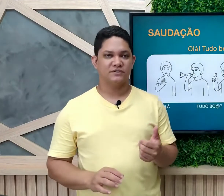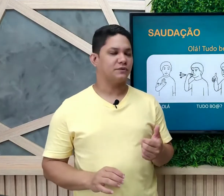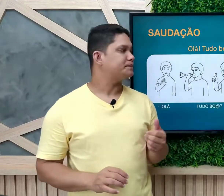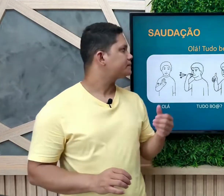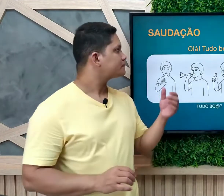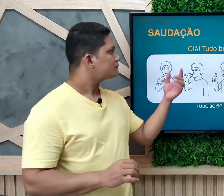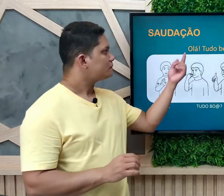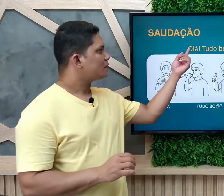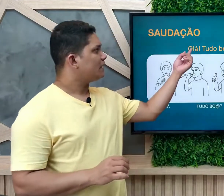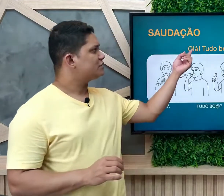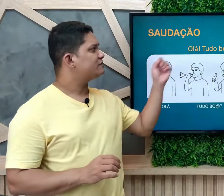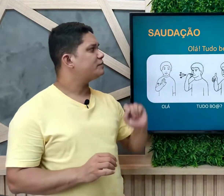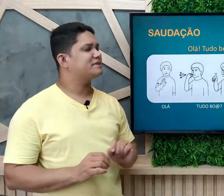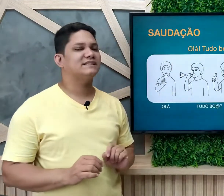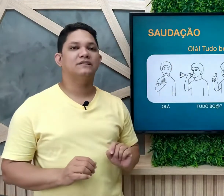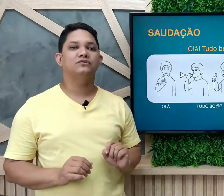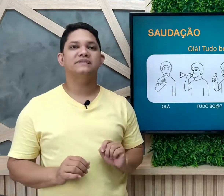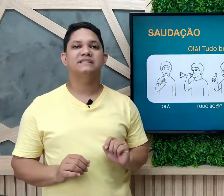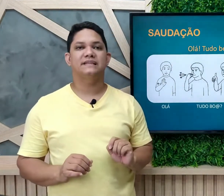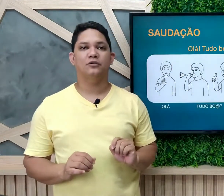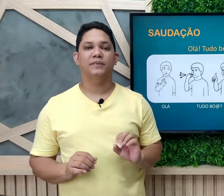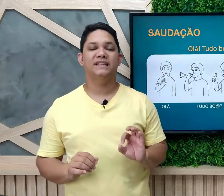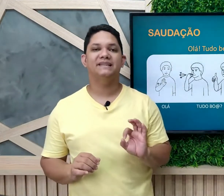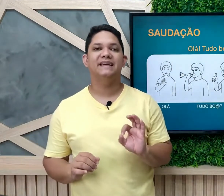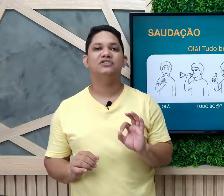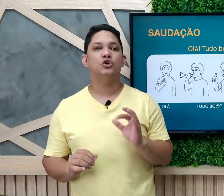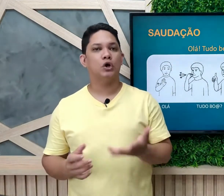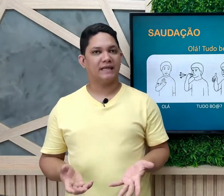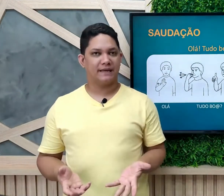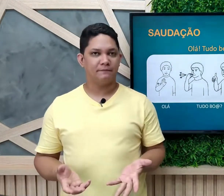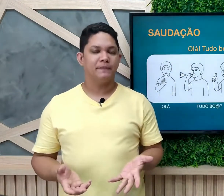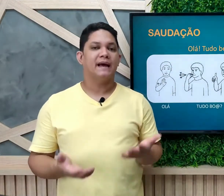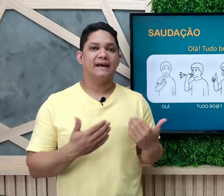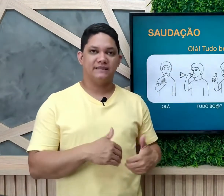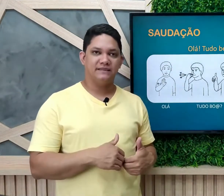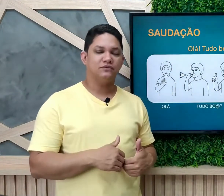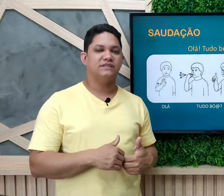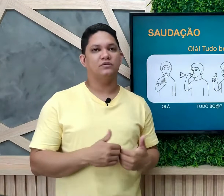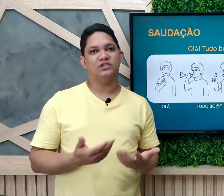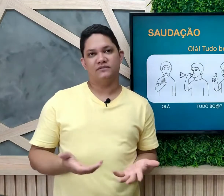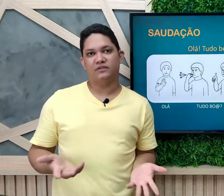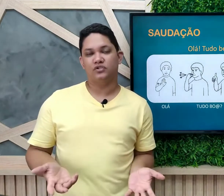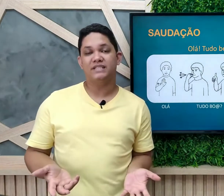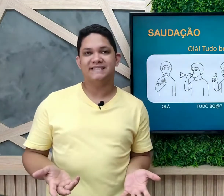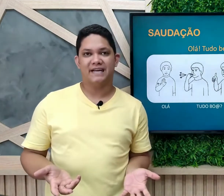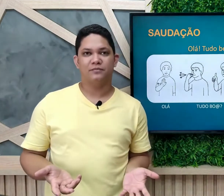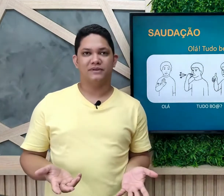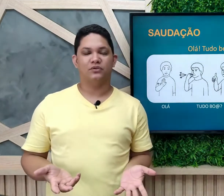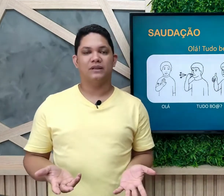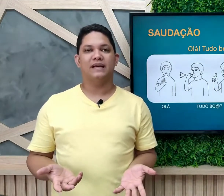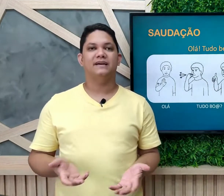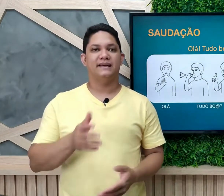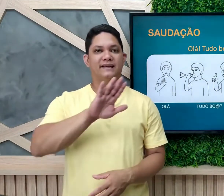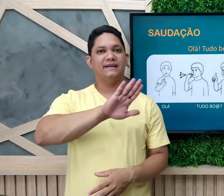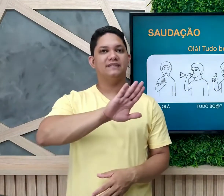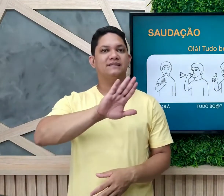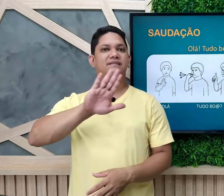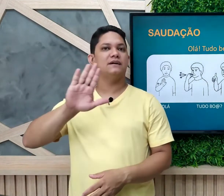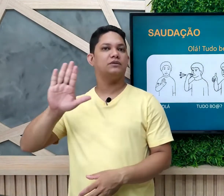só. A gente vai precisar de um sinal para a ideia de olá. Aqui, o sinal que a gente vai utilizar para olá é esse sinal